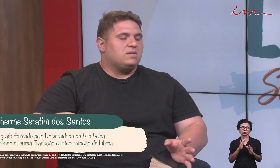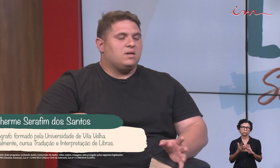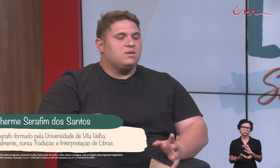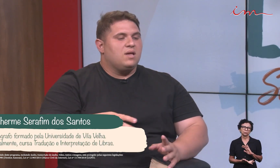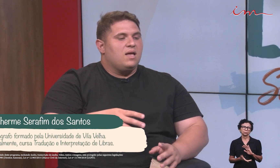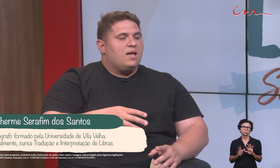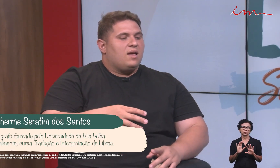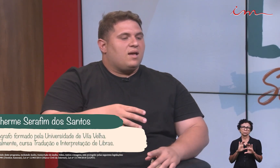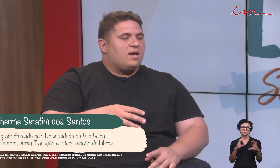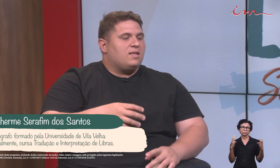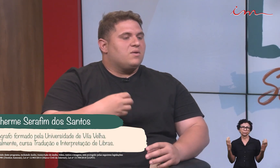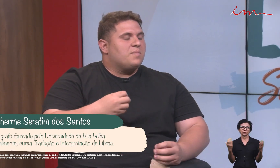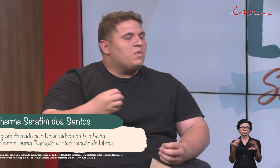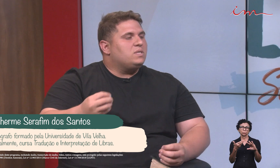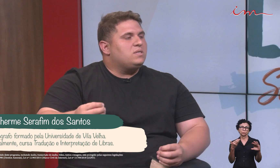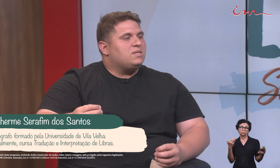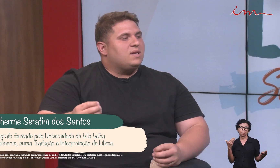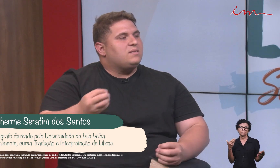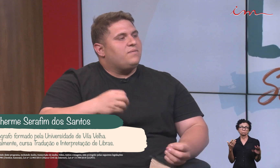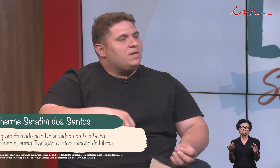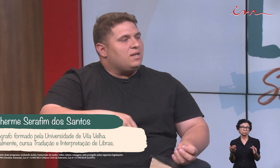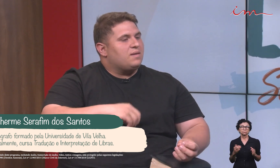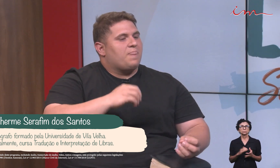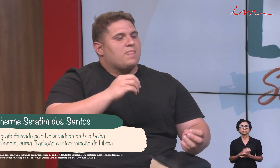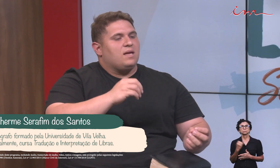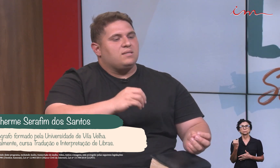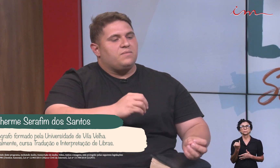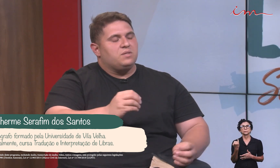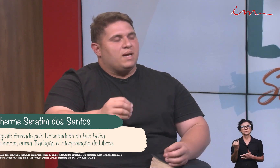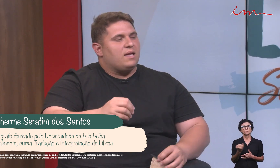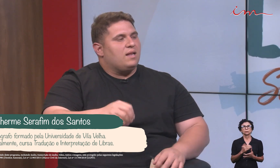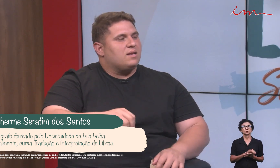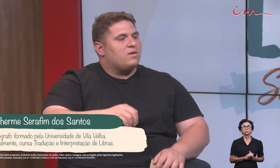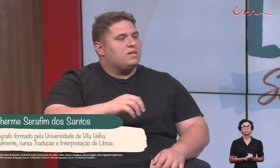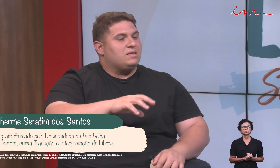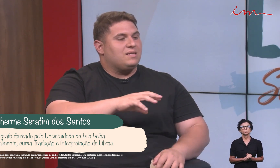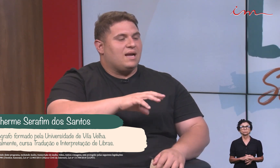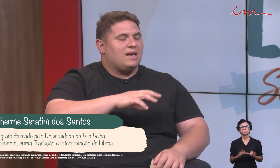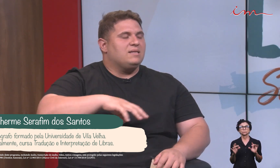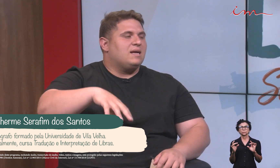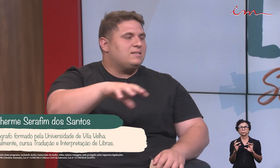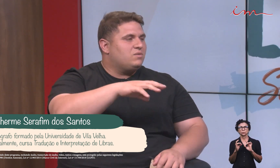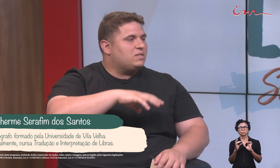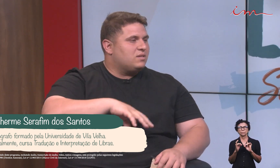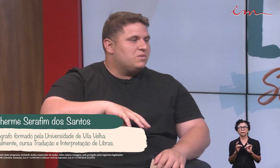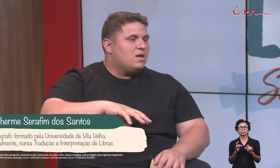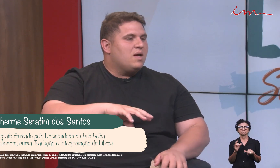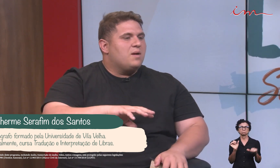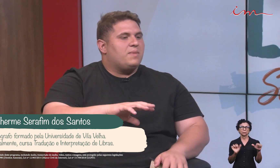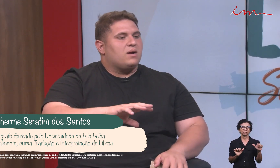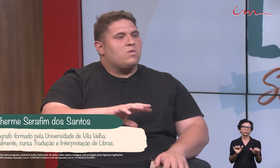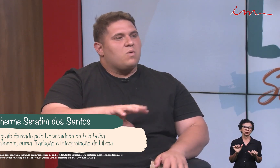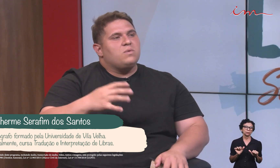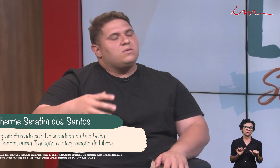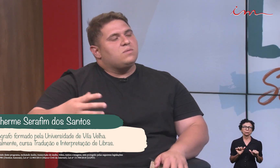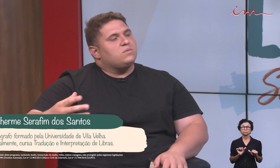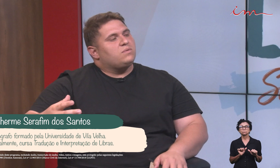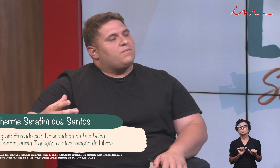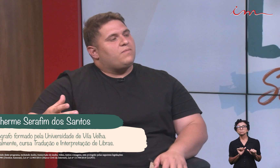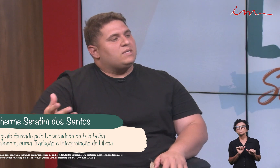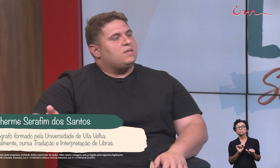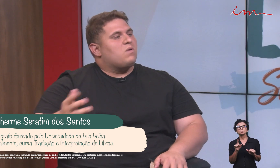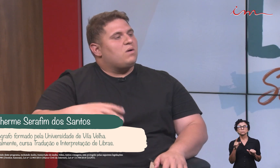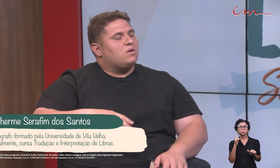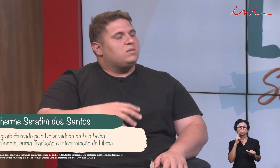pouco afastada. Então é bom a gente ter esse feeling, ter esse feedback ali na hora de a gente analisar a situação, para como nós